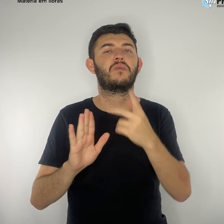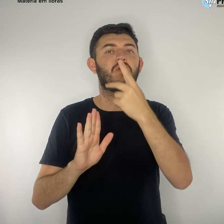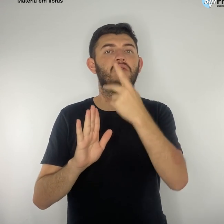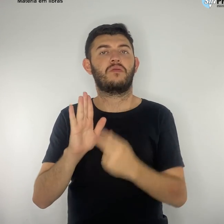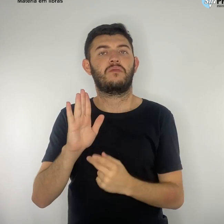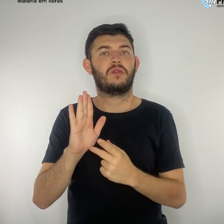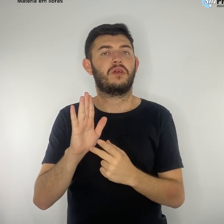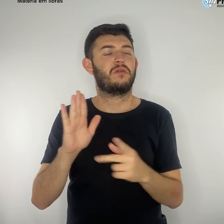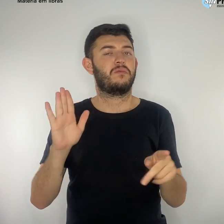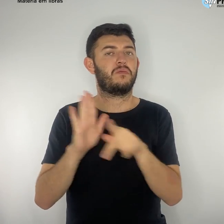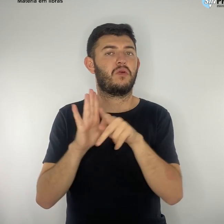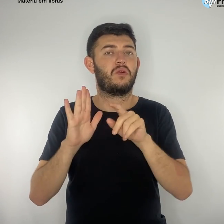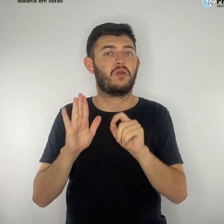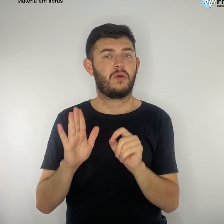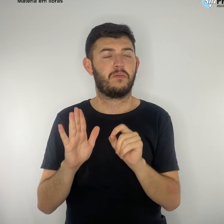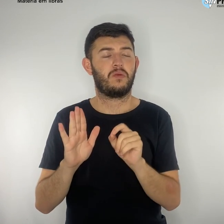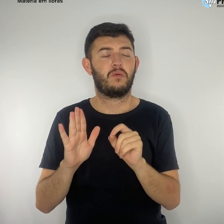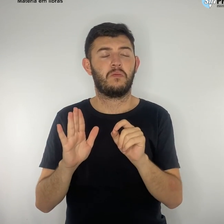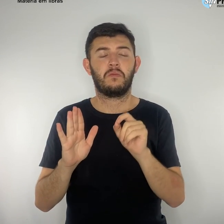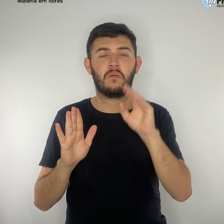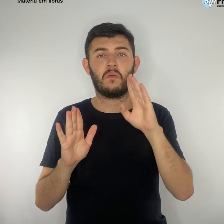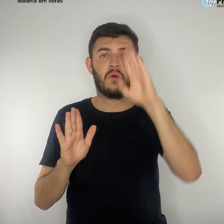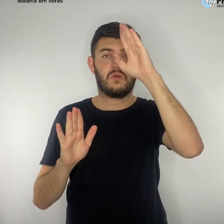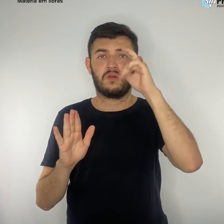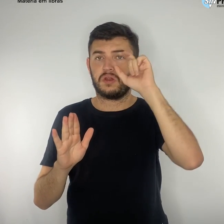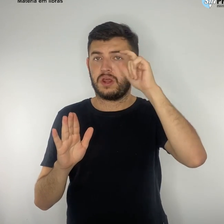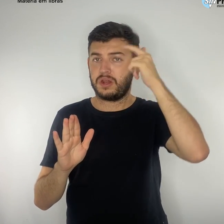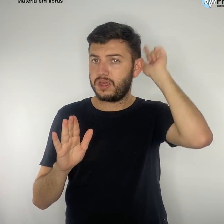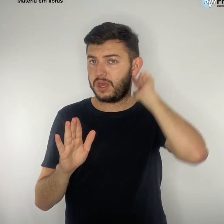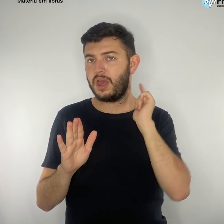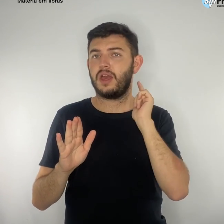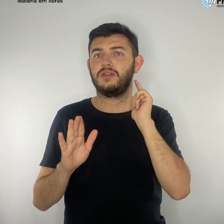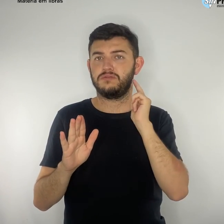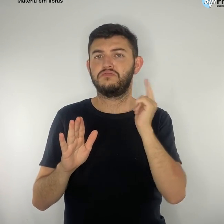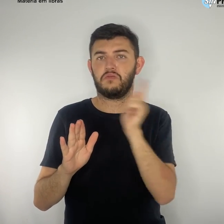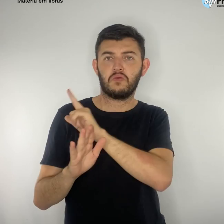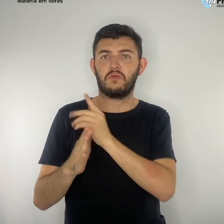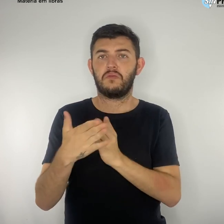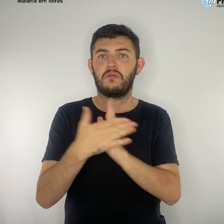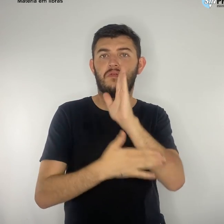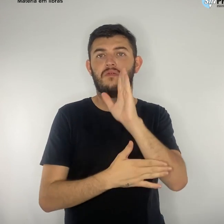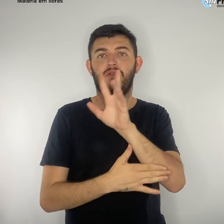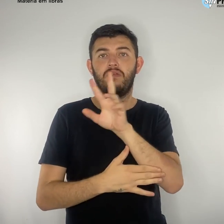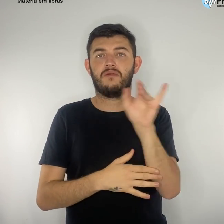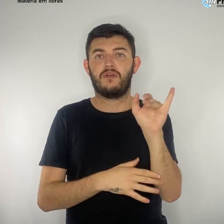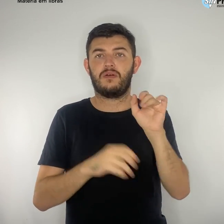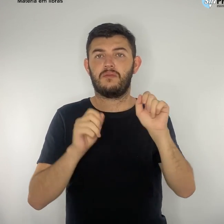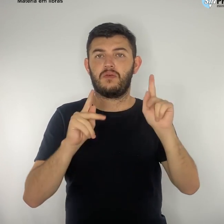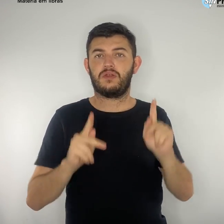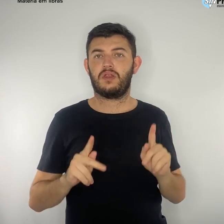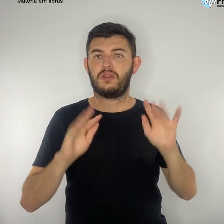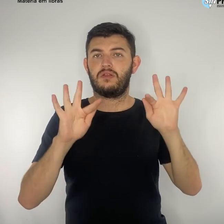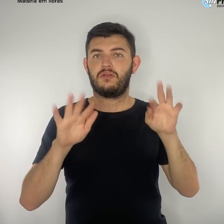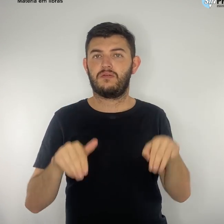vinguem, seria o fim da aposentadoria, afirma o presidente do Sindicato Nacional